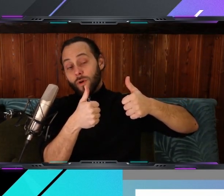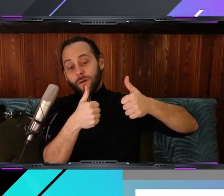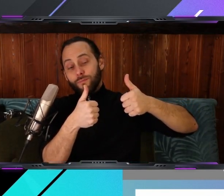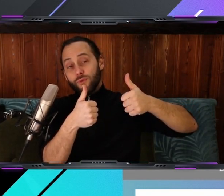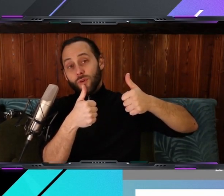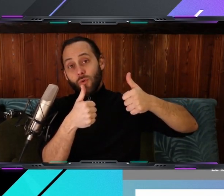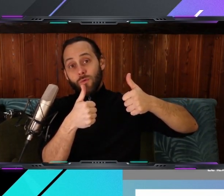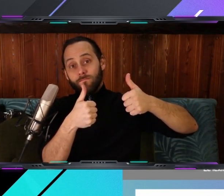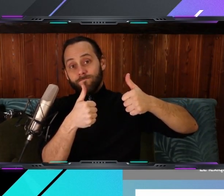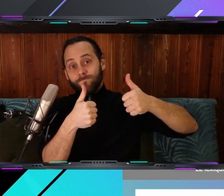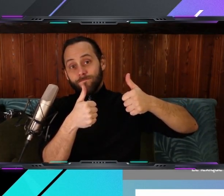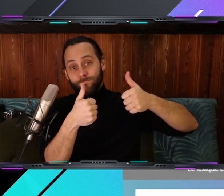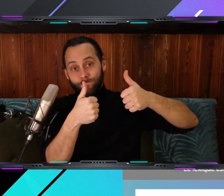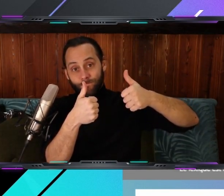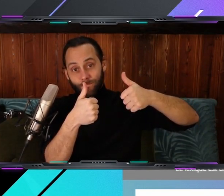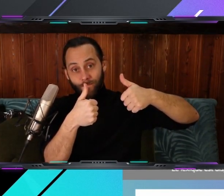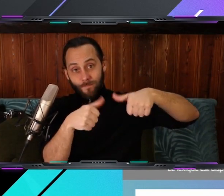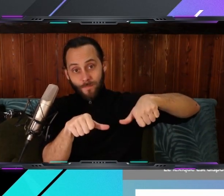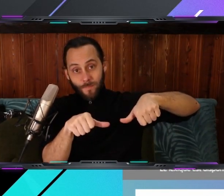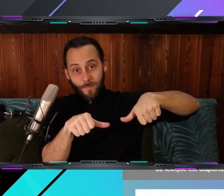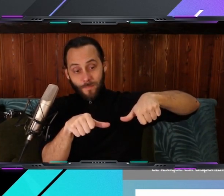2 points, pouce en haut.